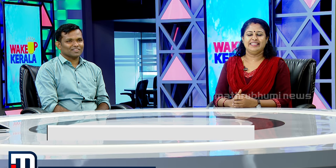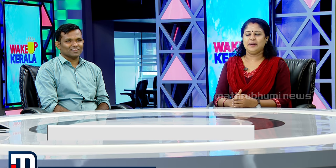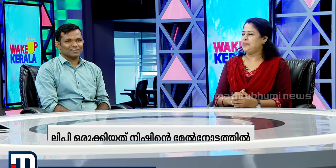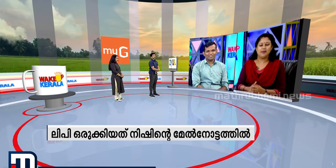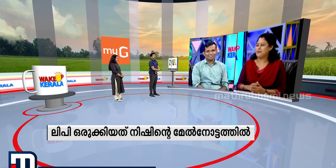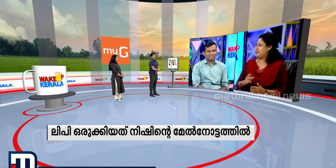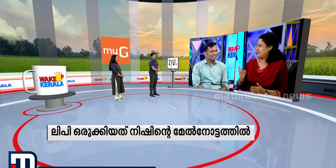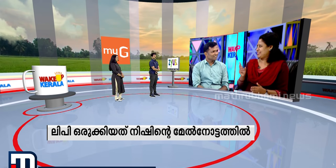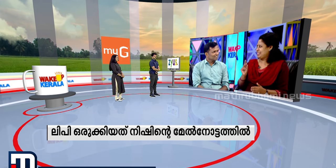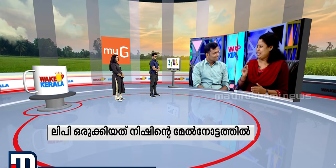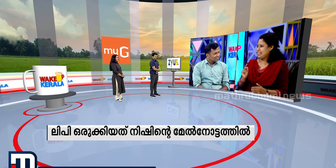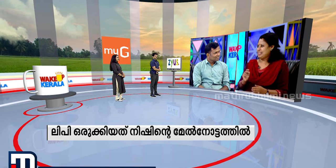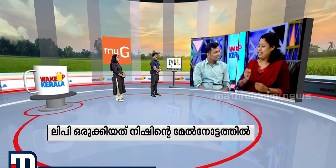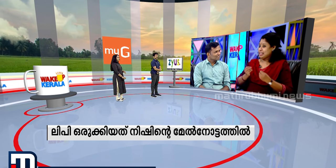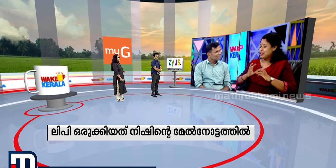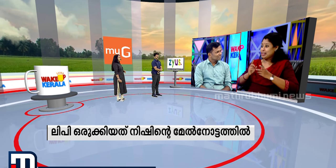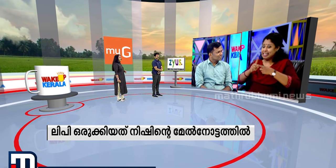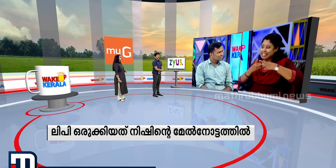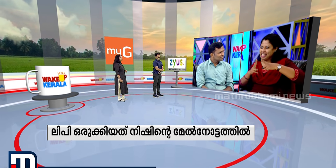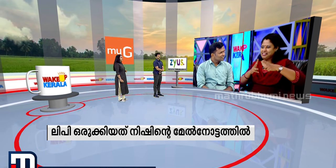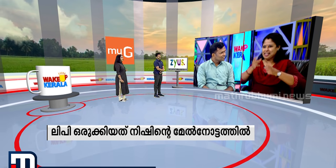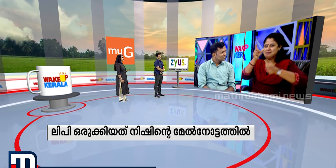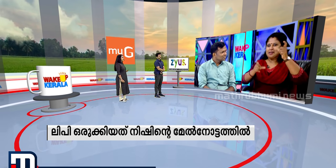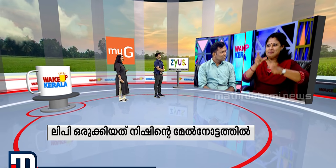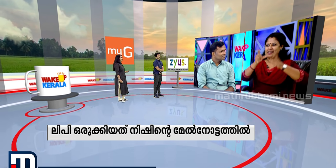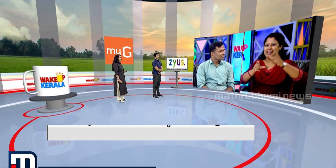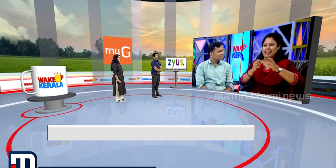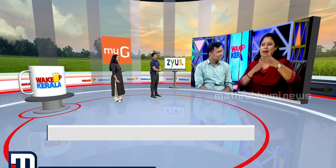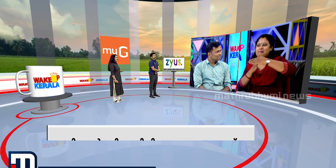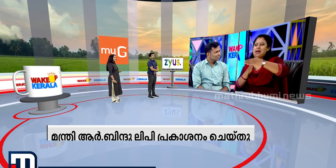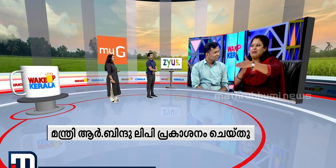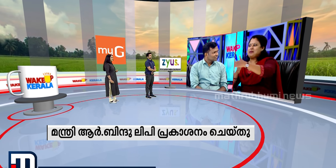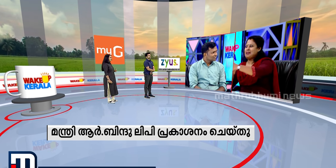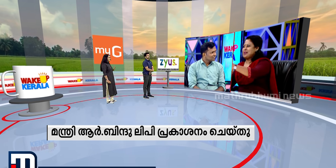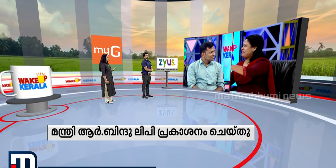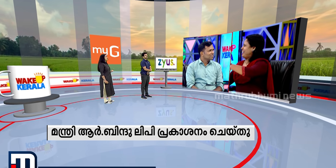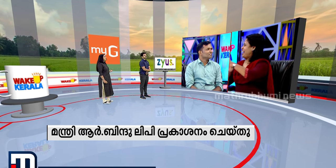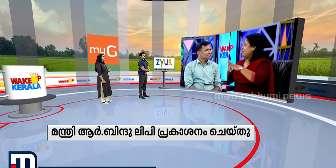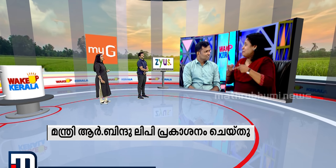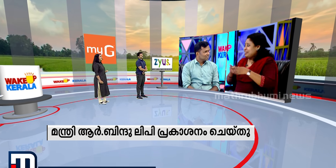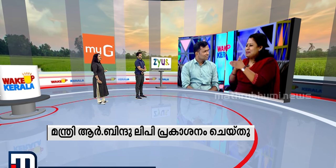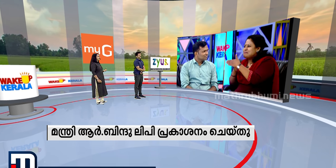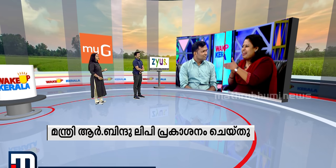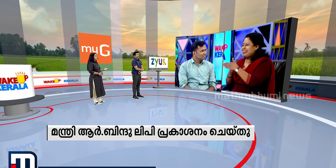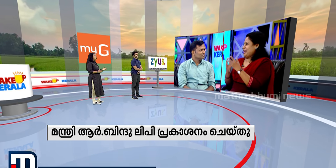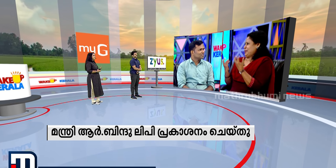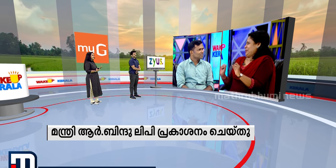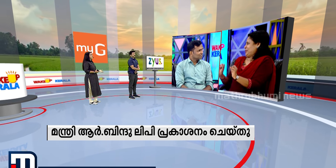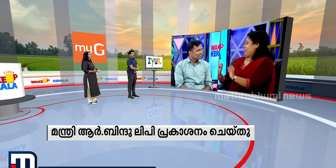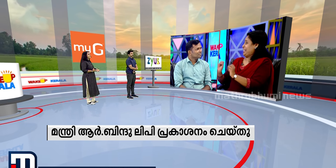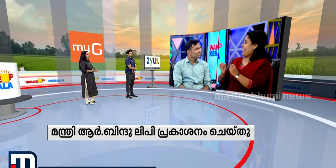ഞങ്ങൾ പൊതുവേ ഞങ്ങൾ ഈ ടെലിവിഷൻ ആങ്കേഴ്സ് എല്ലാ കാര്യത്തിലും ഇൻ്ററപ്റ്റ് ചെയ്യുന്നതാണ് പറയാറ് പക്ഷെ ഞങ്ങൾക്കത് ഇൻ്ററപ്റ്റ് ചെയ്യാൻ തോന്നുന്നുണ്ടായിരുന്നില്ല കേട്ടോ